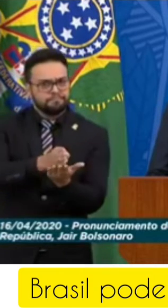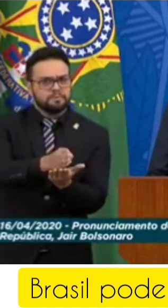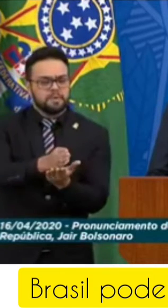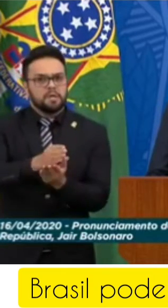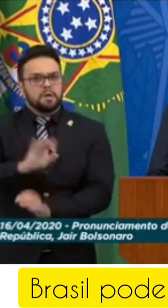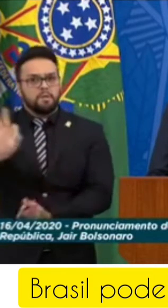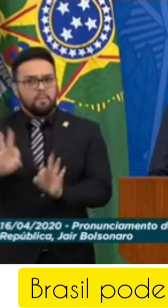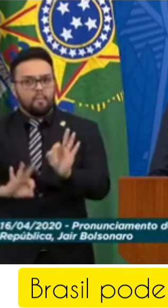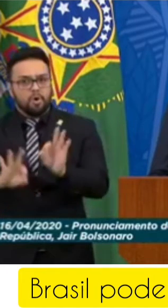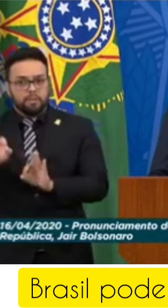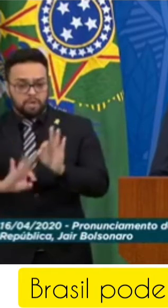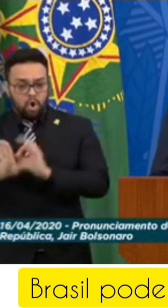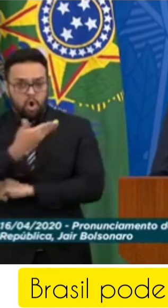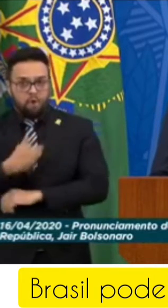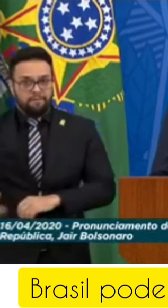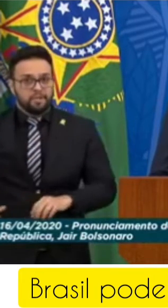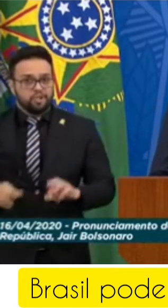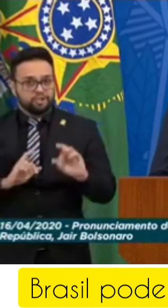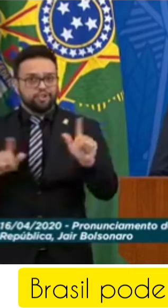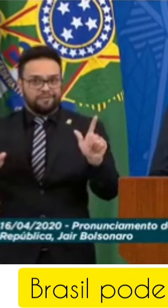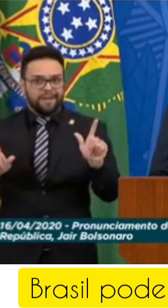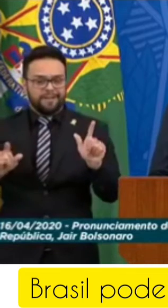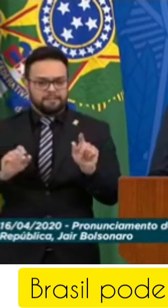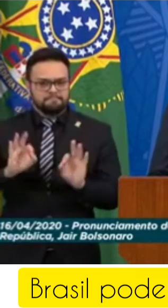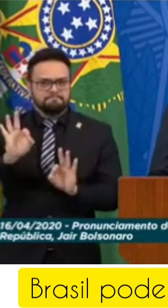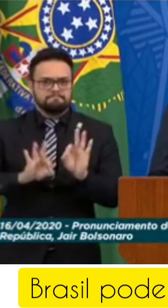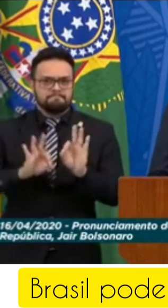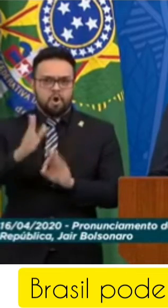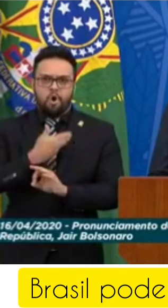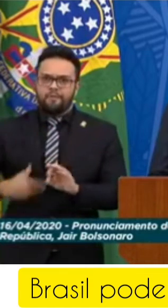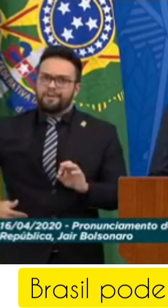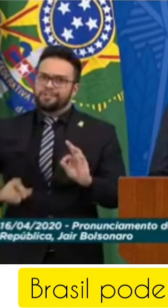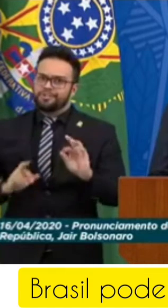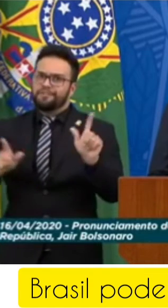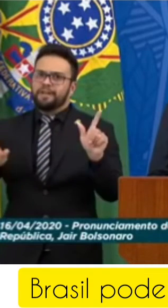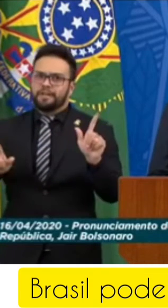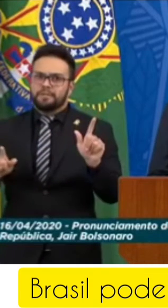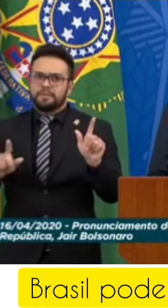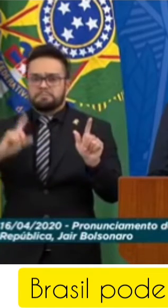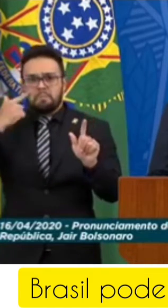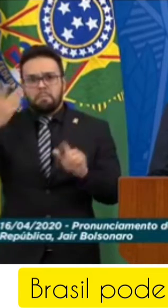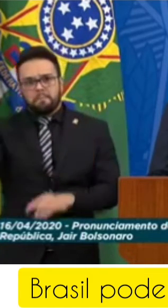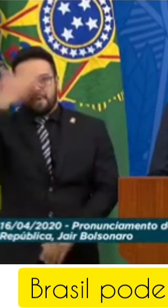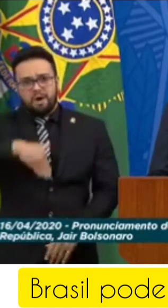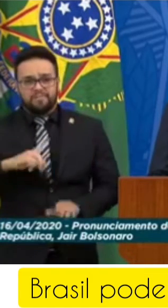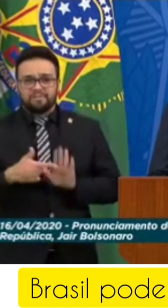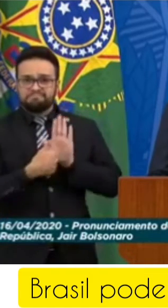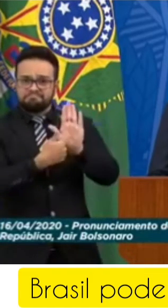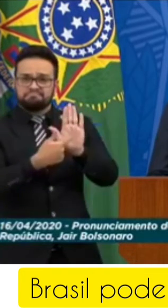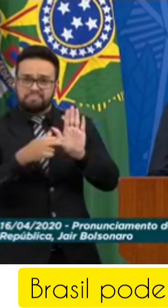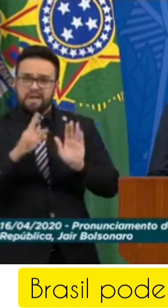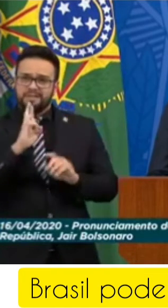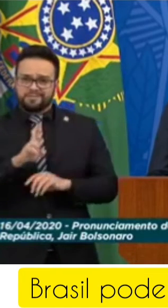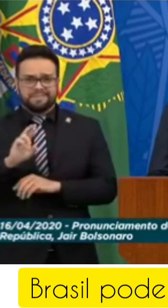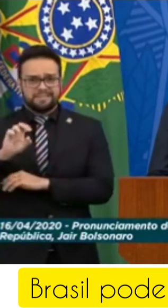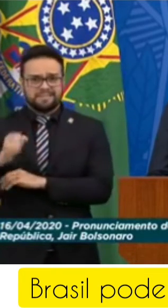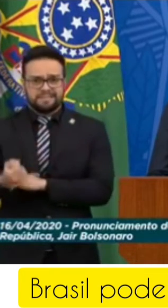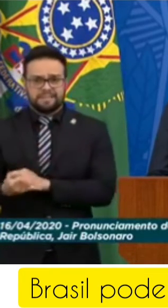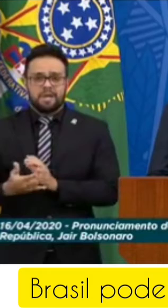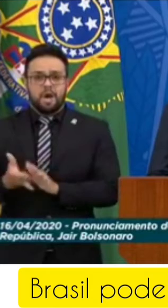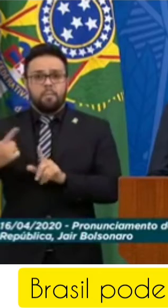Montamos um governo diferente dos montados anteriormente, que tem dado resultado. Estávamos